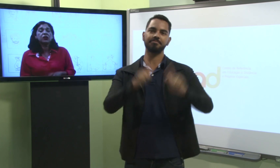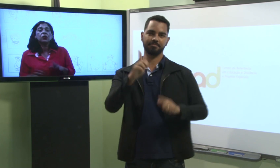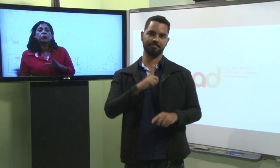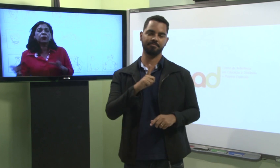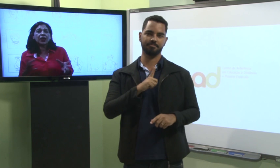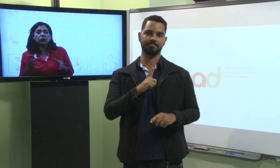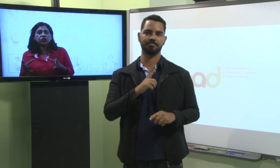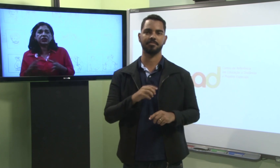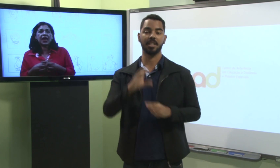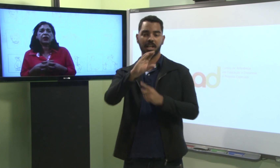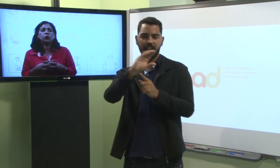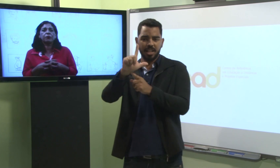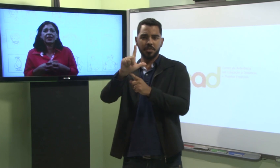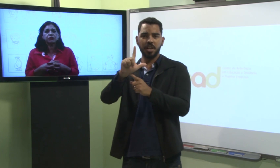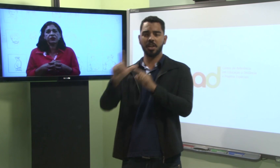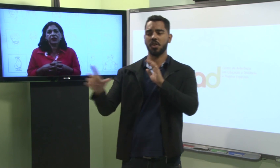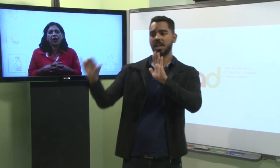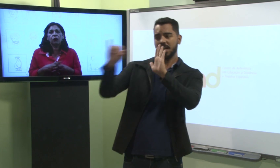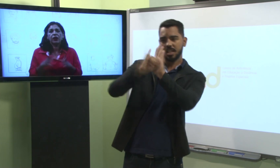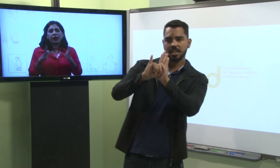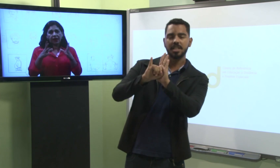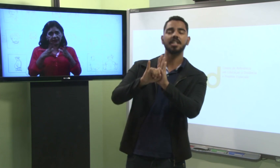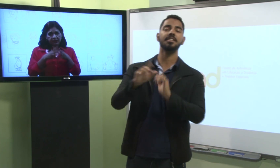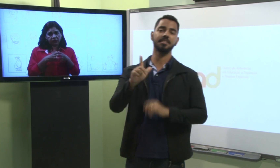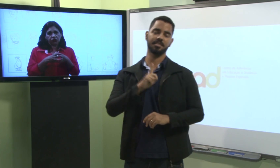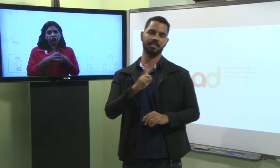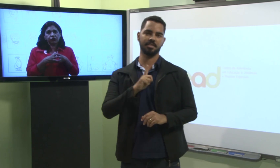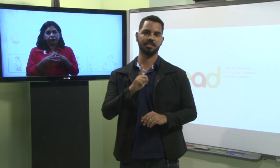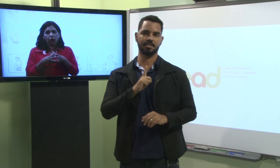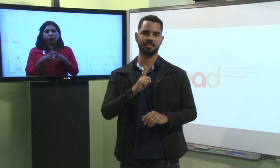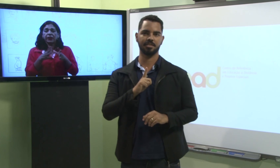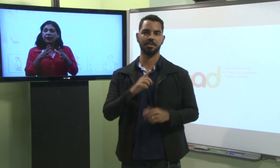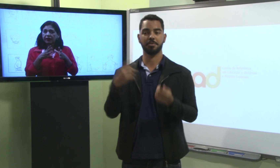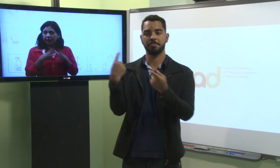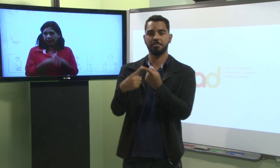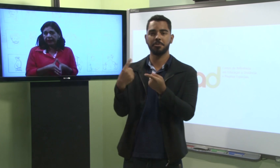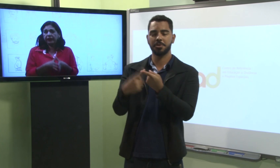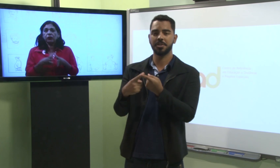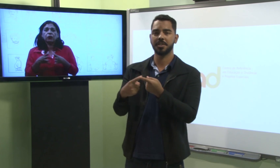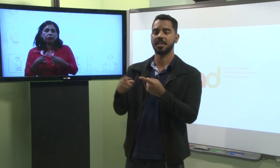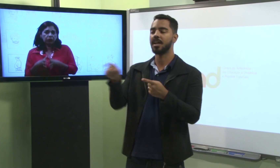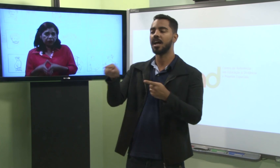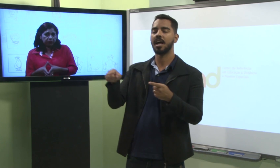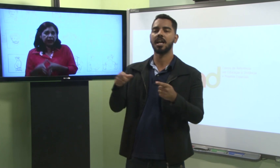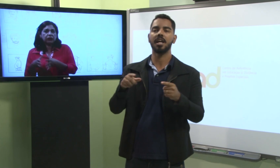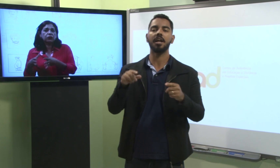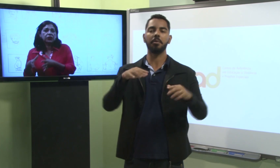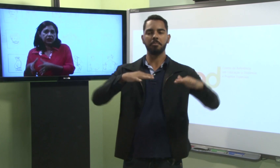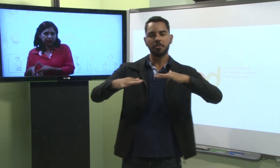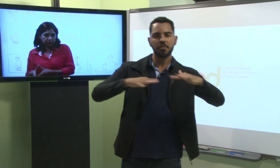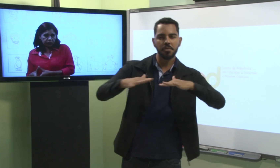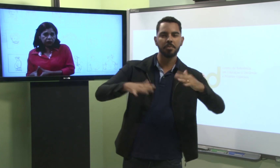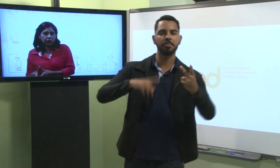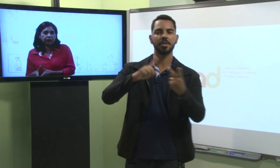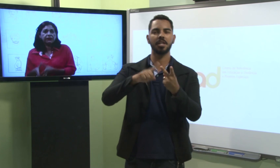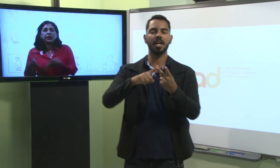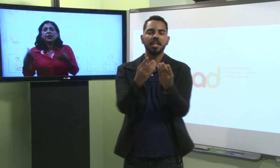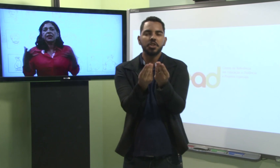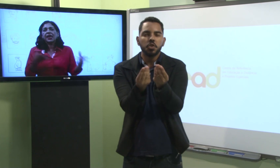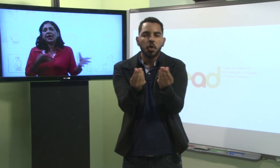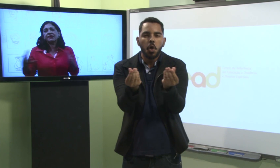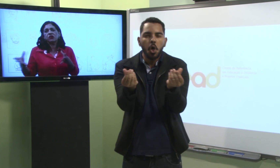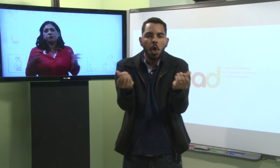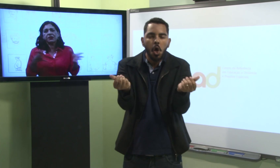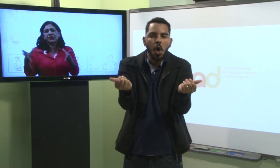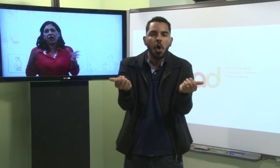classificadores, por aglutinarem no mesmo sinal descrições de forma, tamanho, movimento, textura